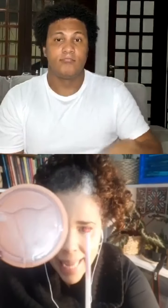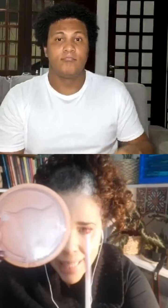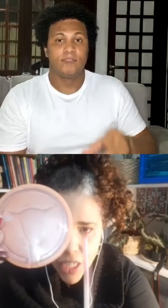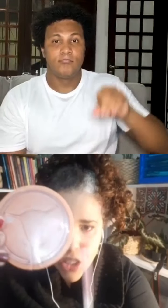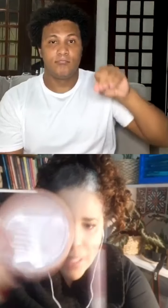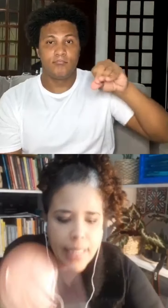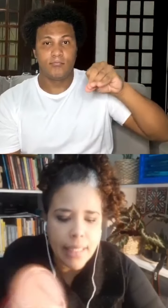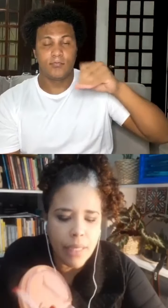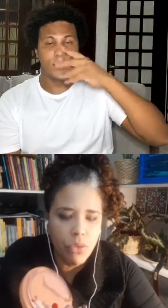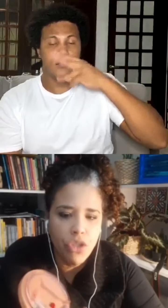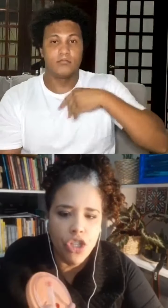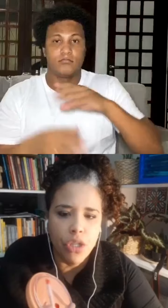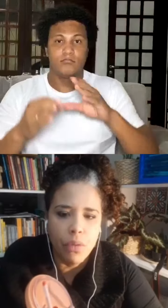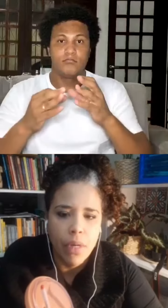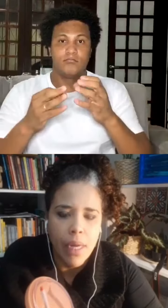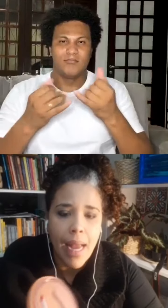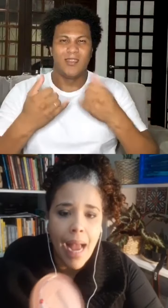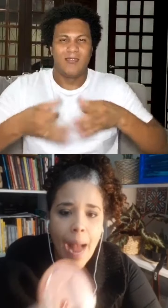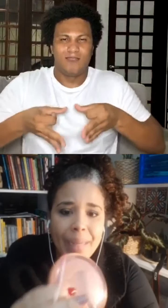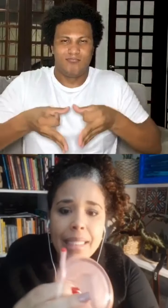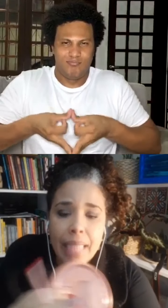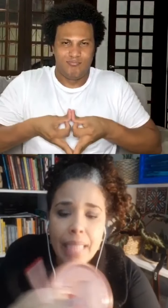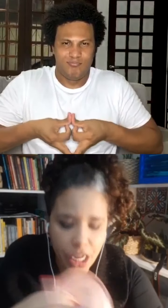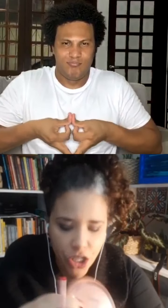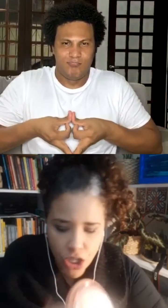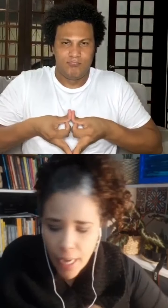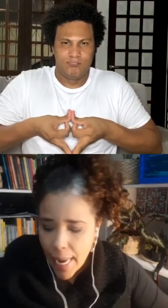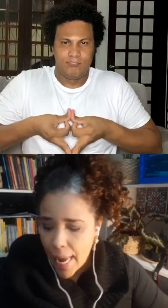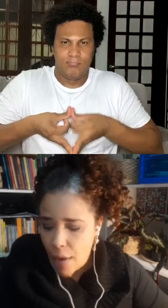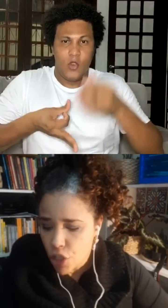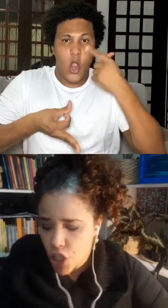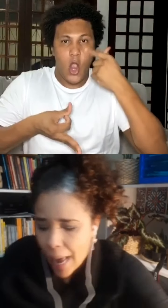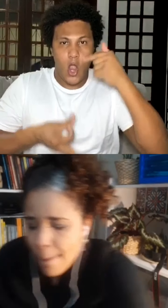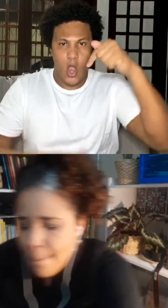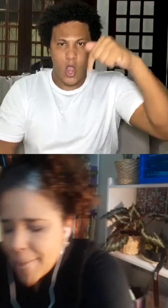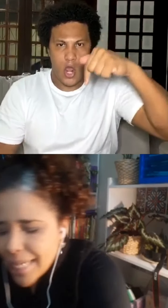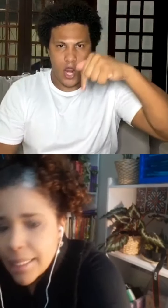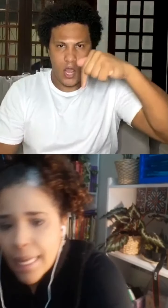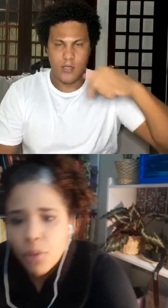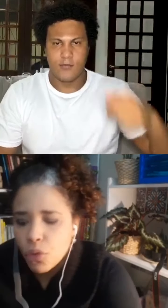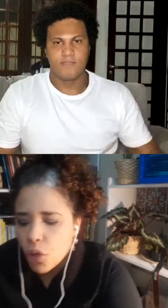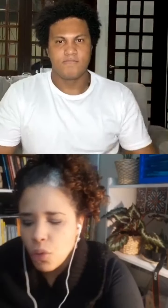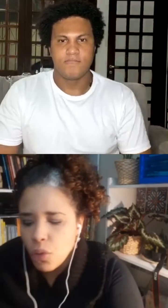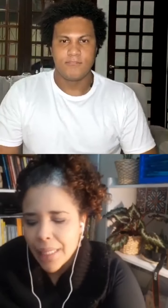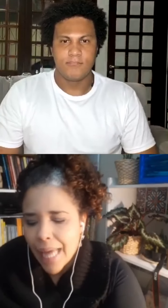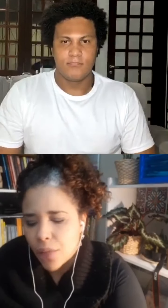catéter de inserção do DIU. A paciente, eu já passei com